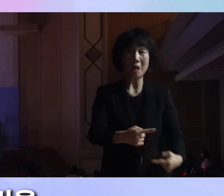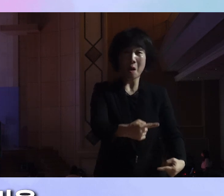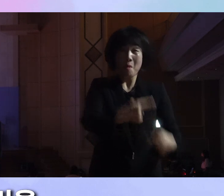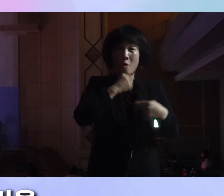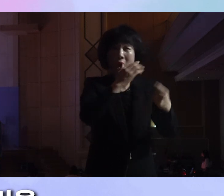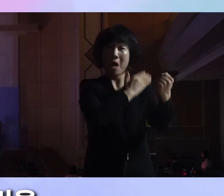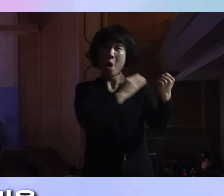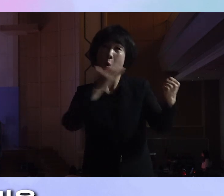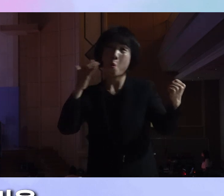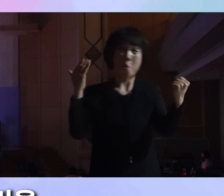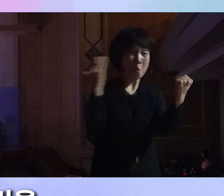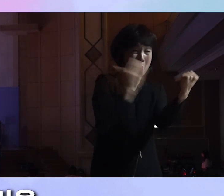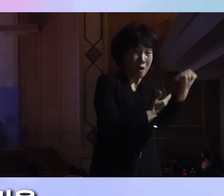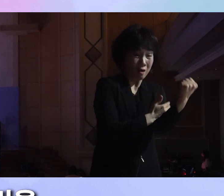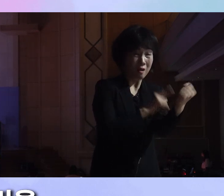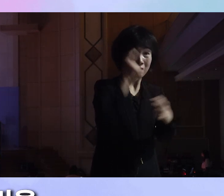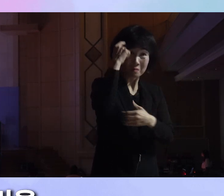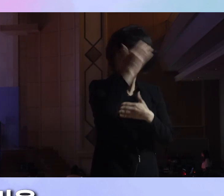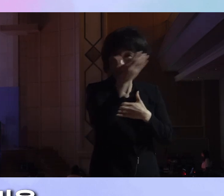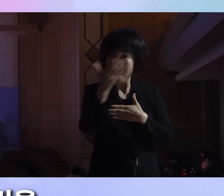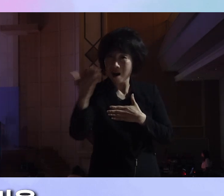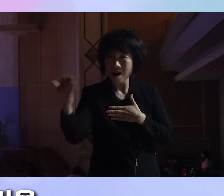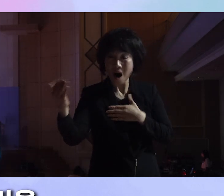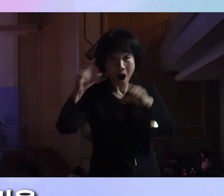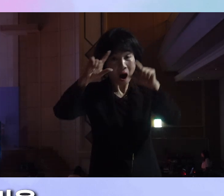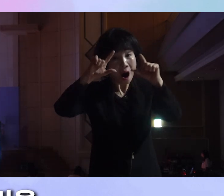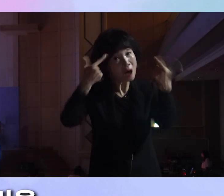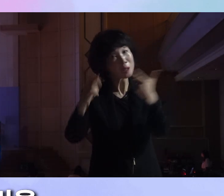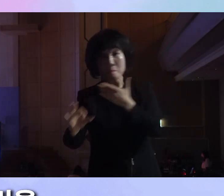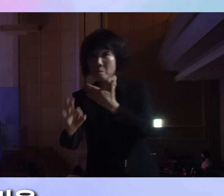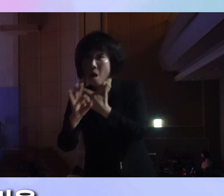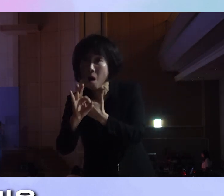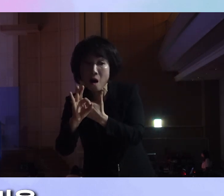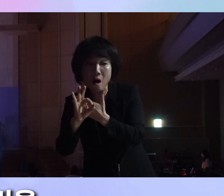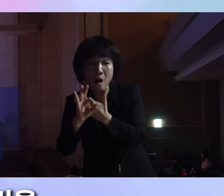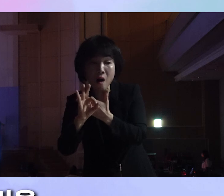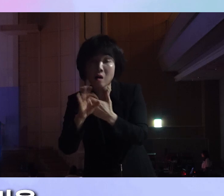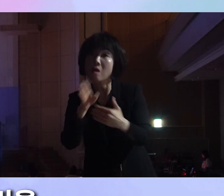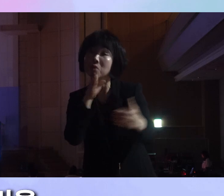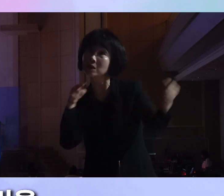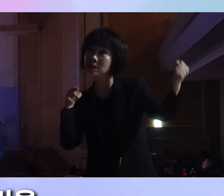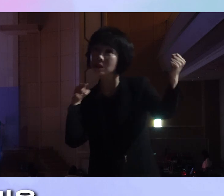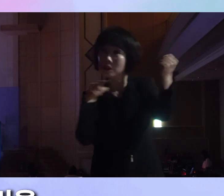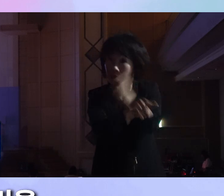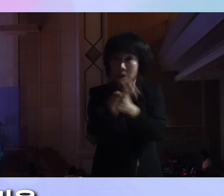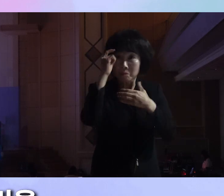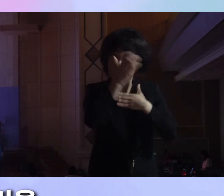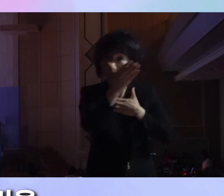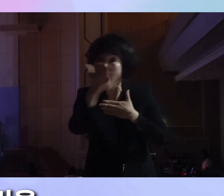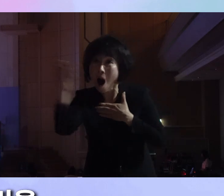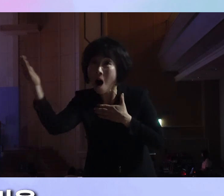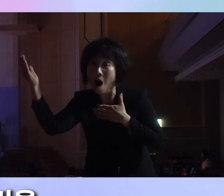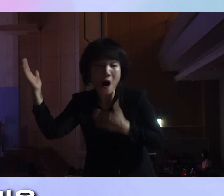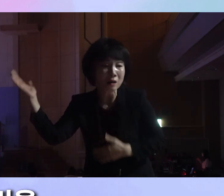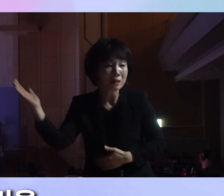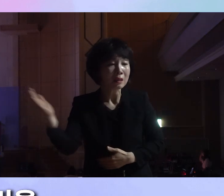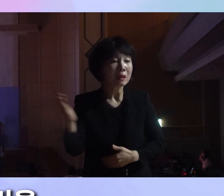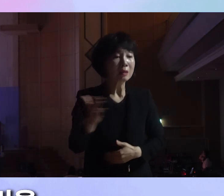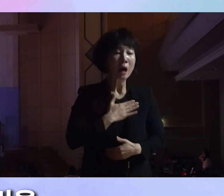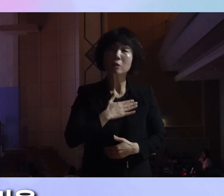명예와 권력인가 아니면 진리인가